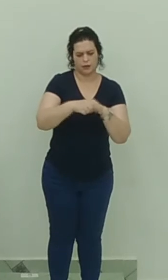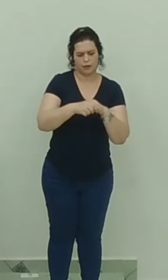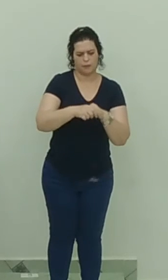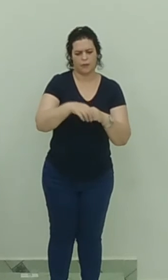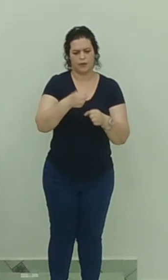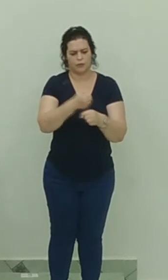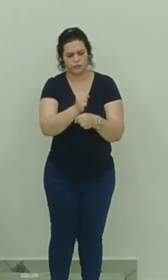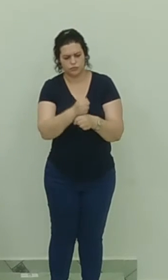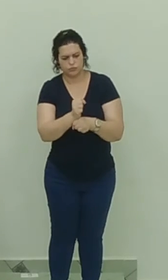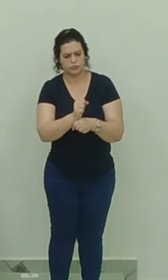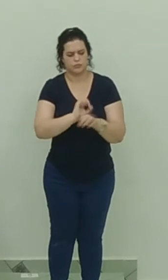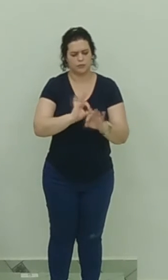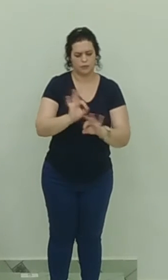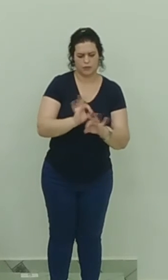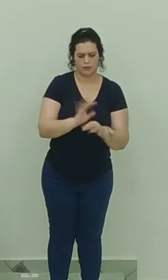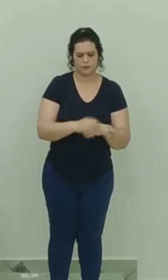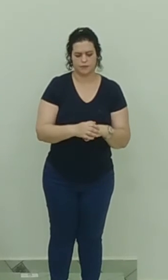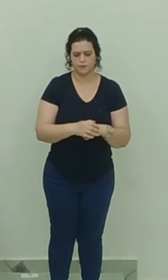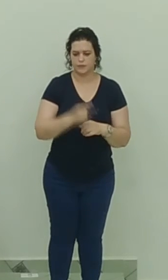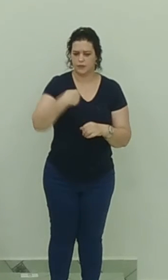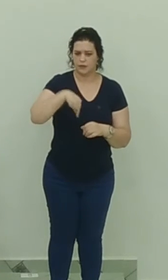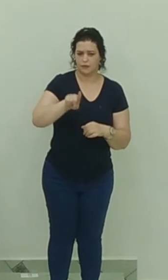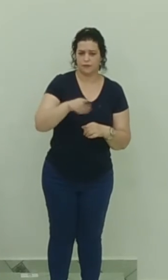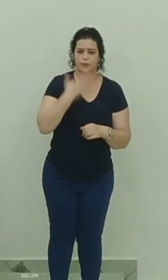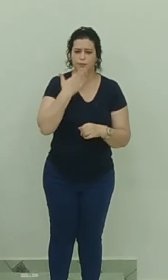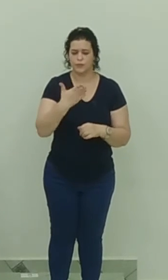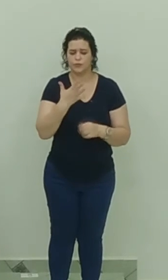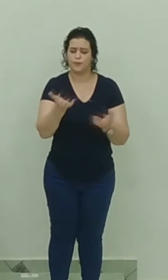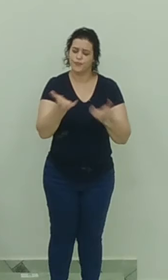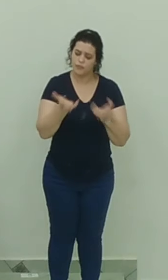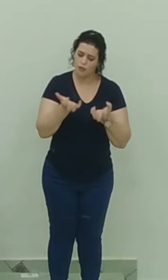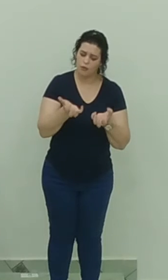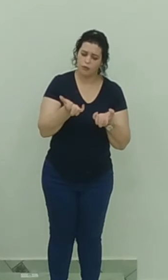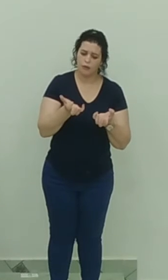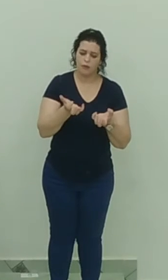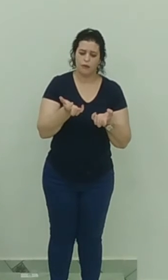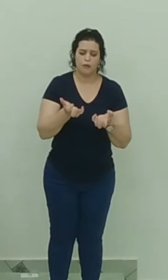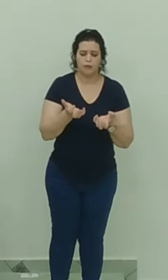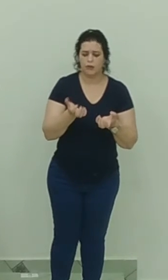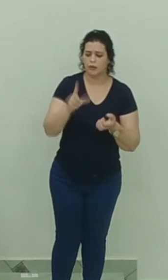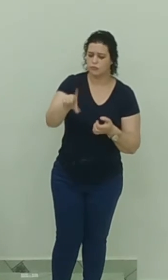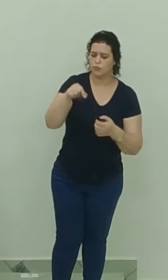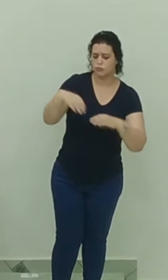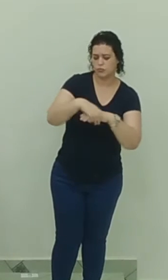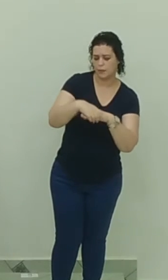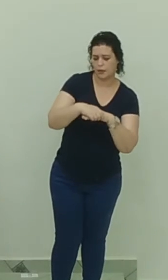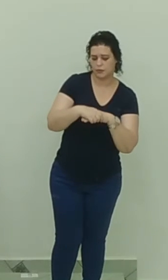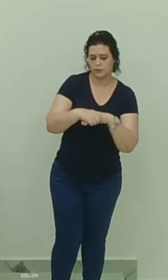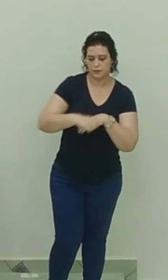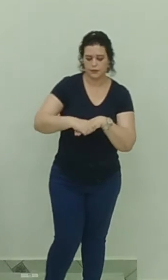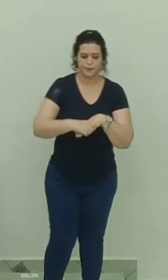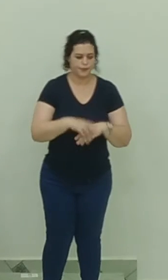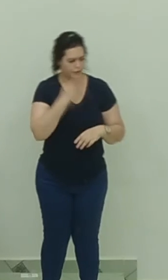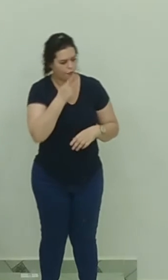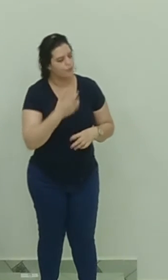modelo e esse modelo. E o sapateiro falou o seguinte: você só tem dinheiro para comprar um modelo, mas eu quero esse e